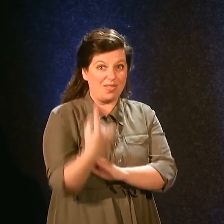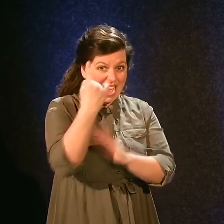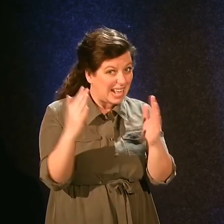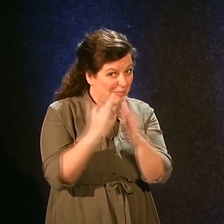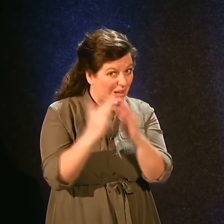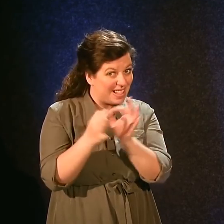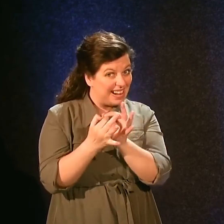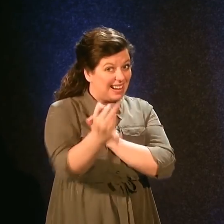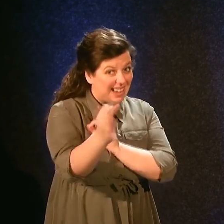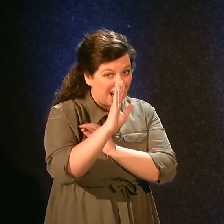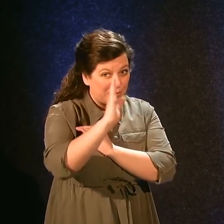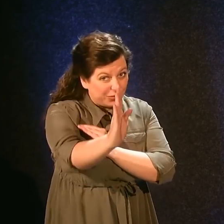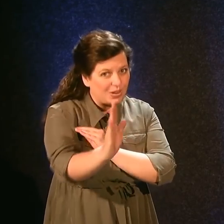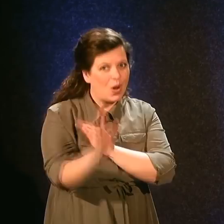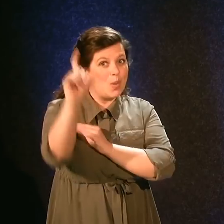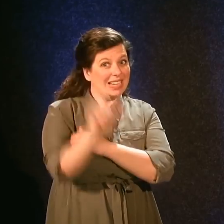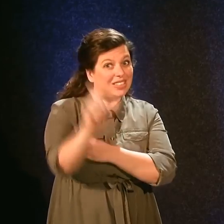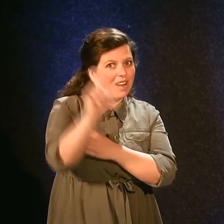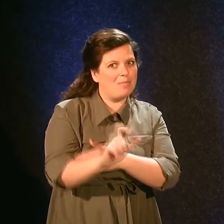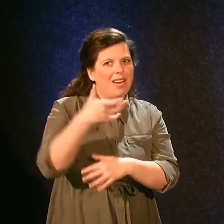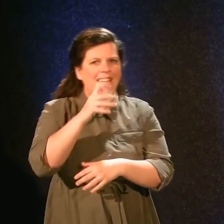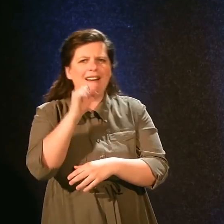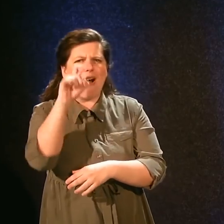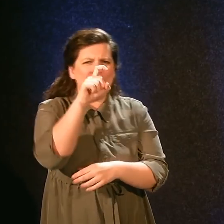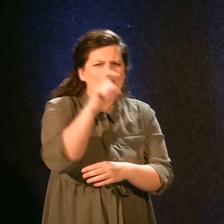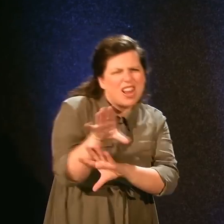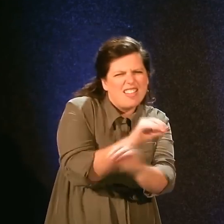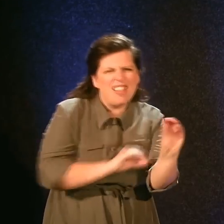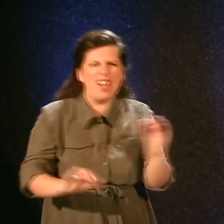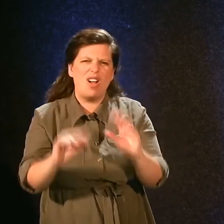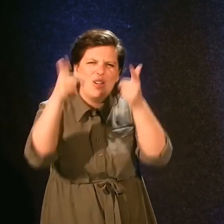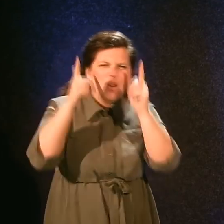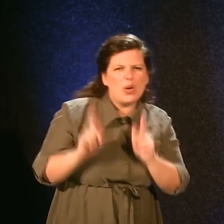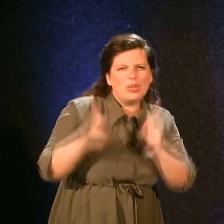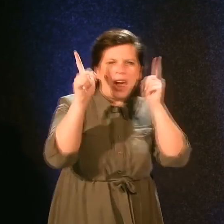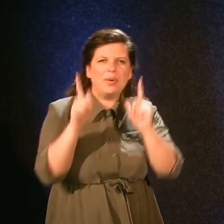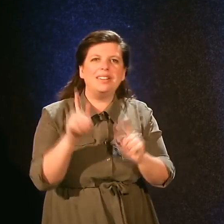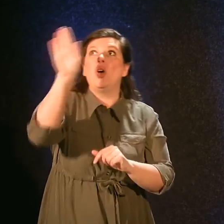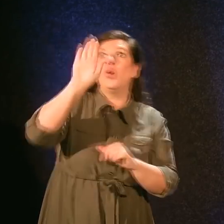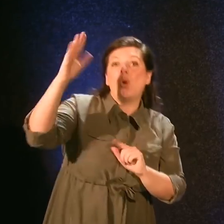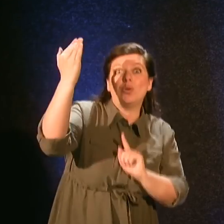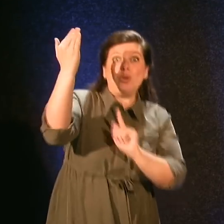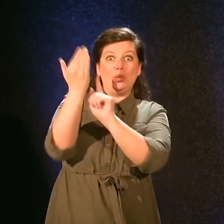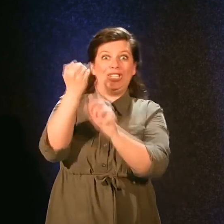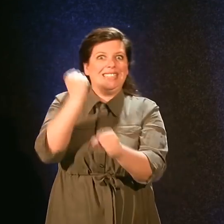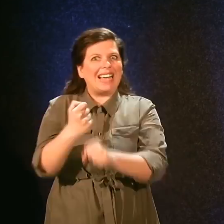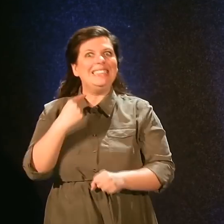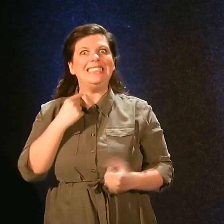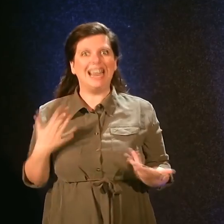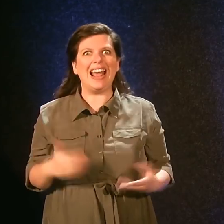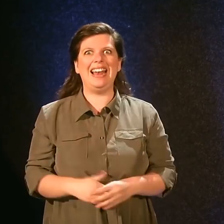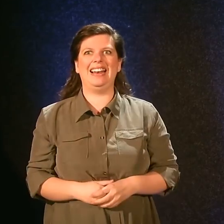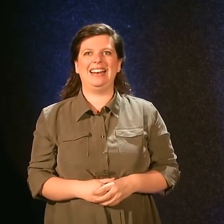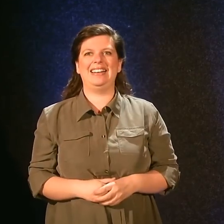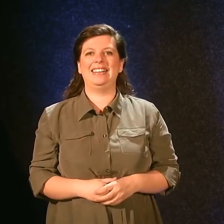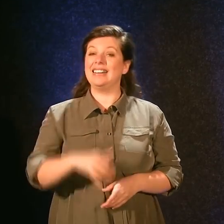op Instagram. We gaan lekker met elkaar oude horen, lol trappen. We gaan ook met elkaar God ons ontmoeten, dus we hebben daar heel erg veel zin in. Yes, en